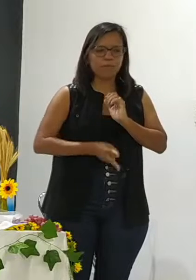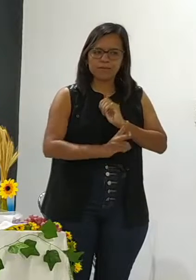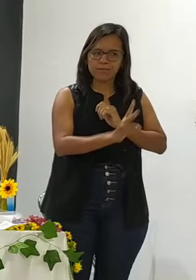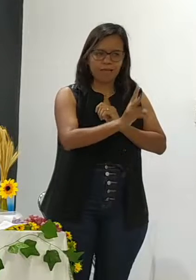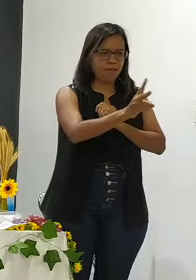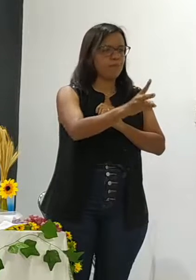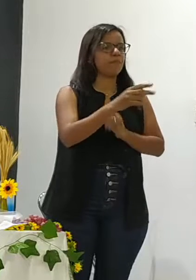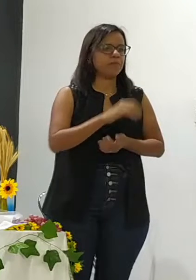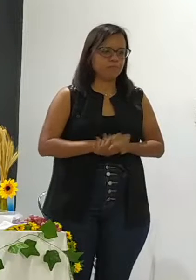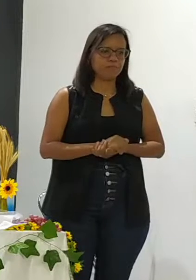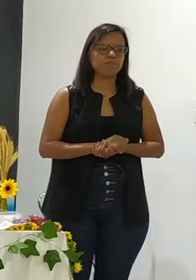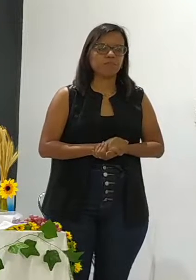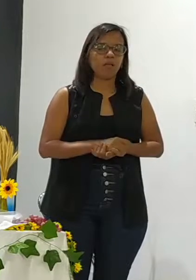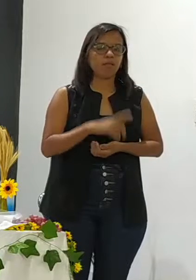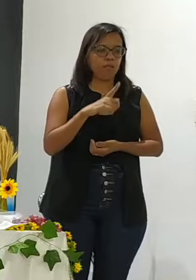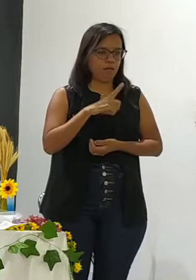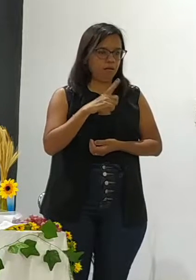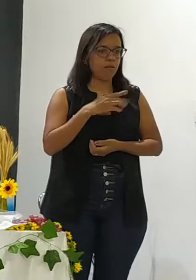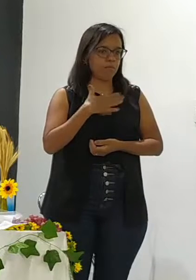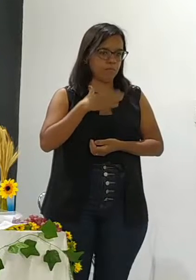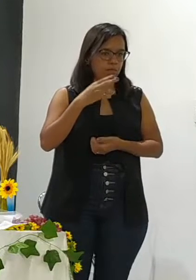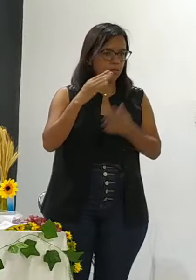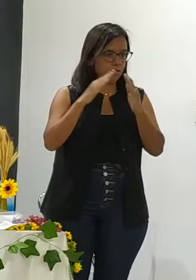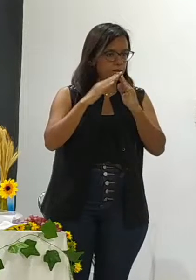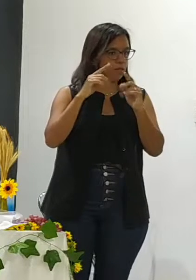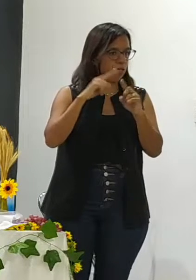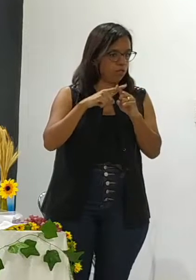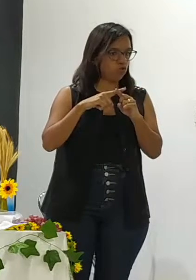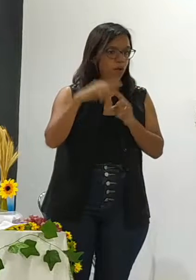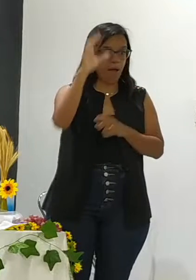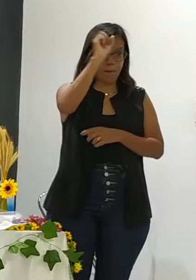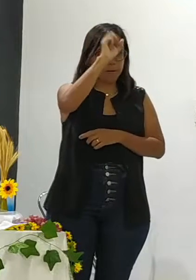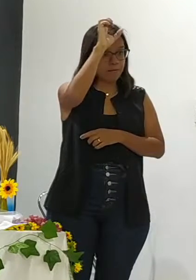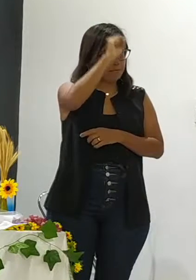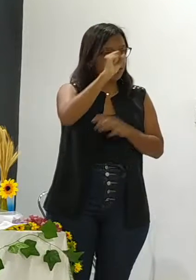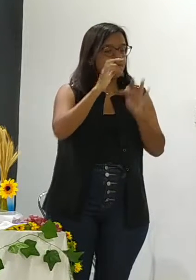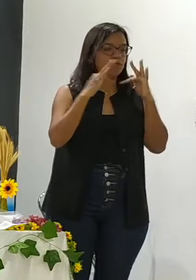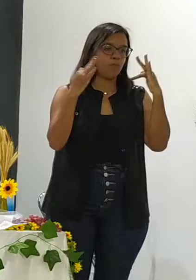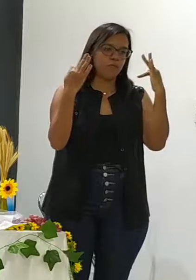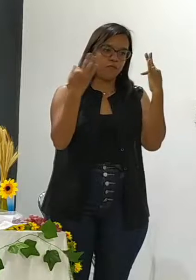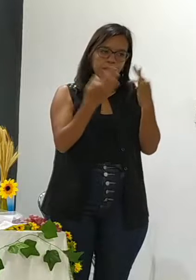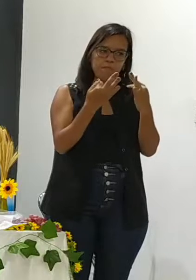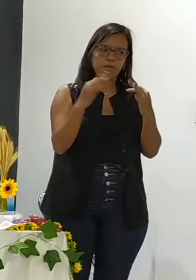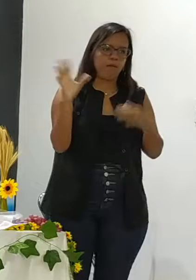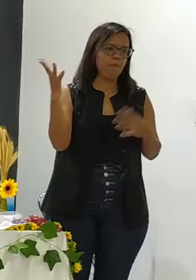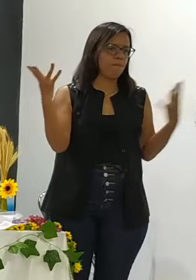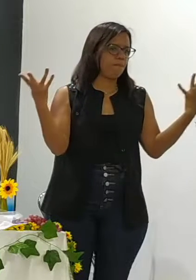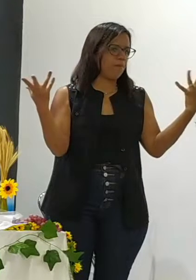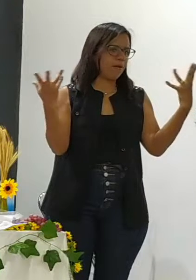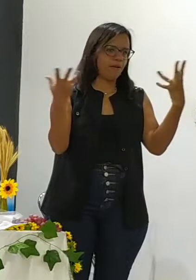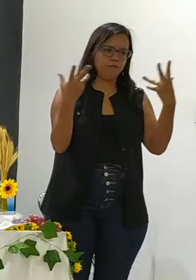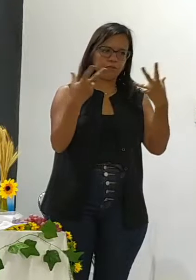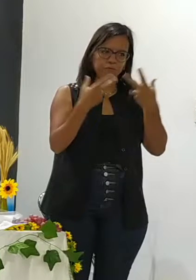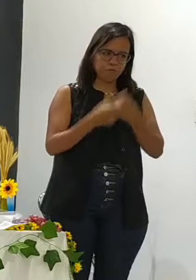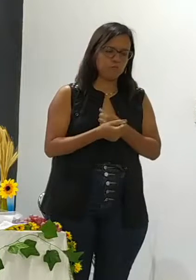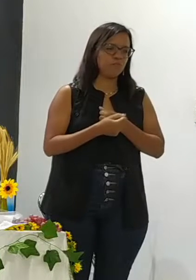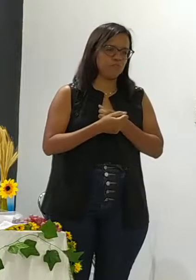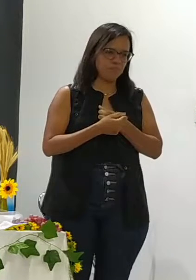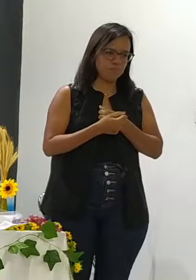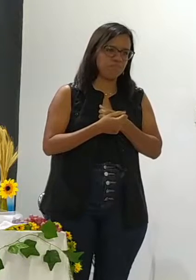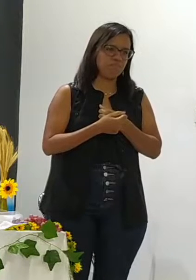lá, sabe? E aprender sobre família é algo muito maravilhoso, é algo